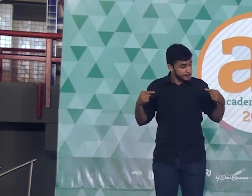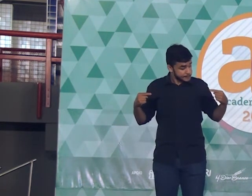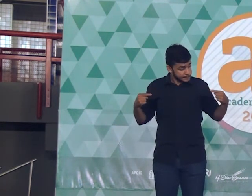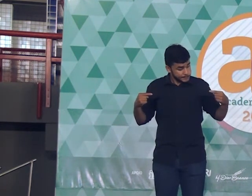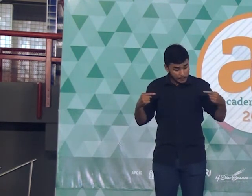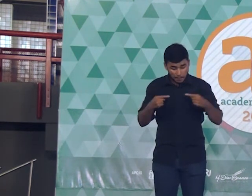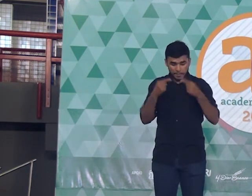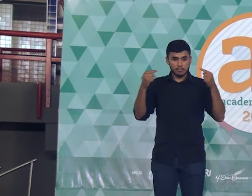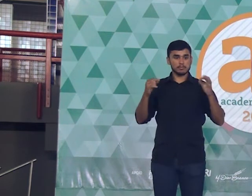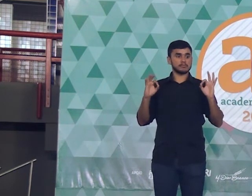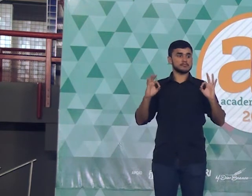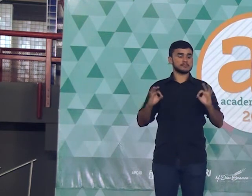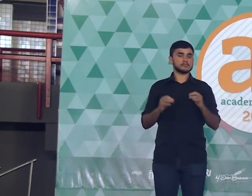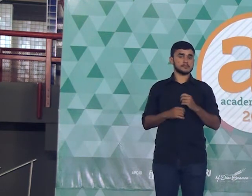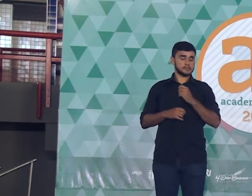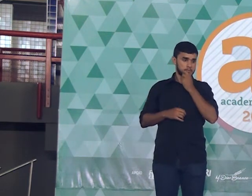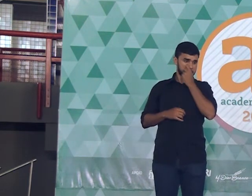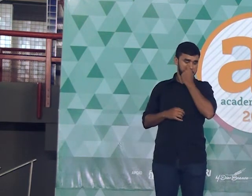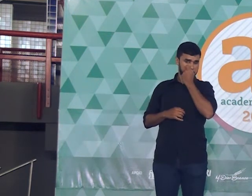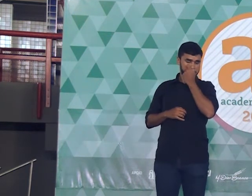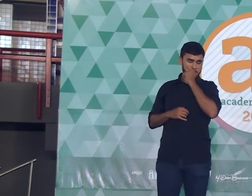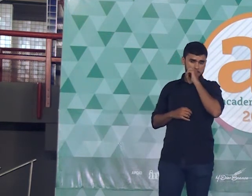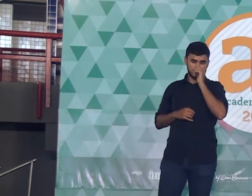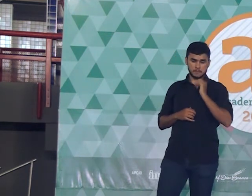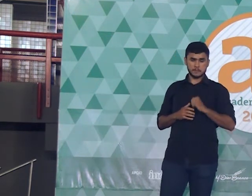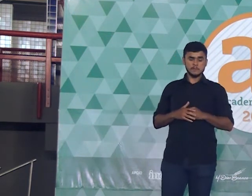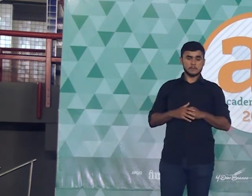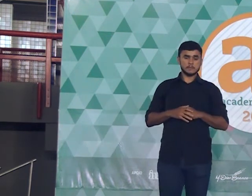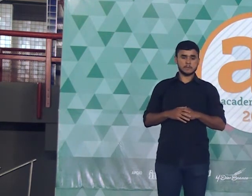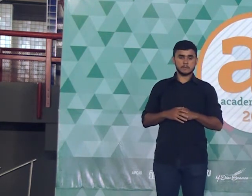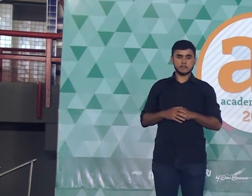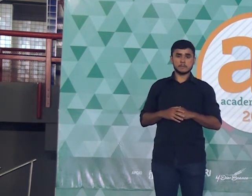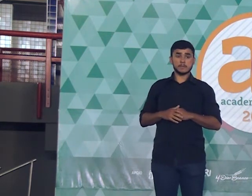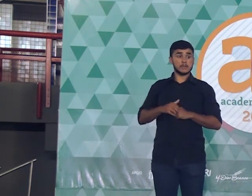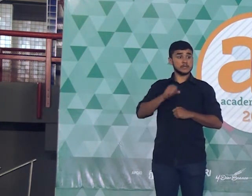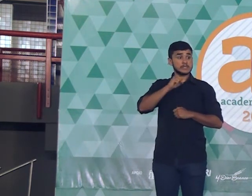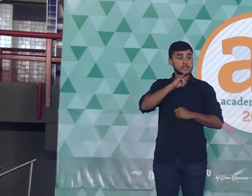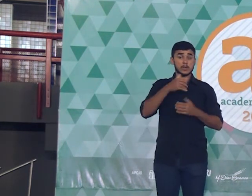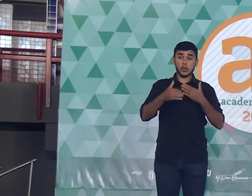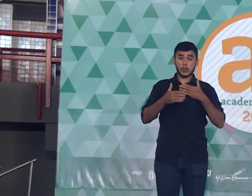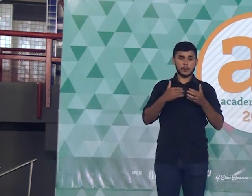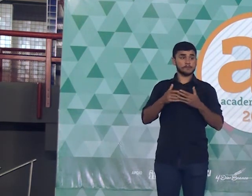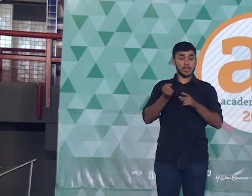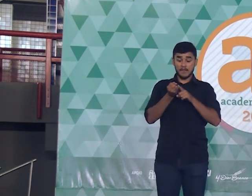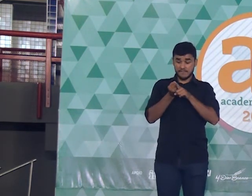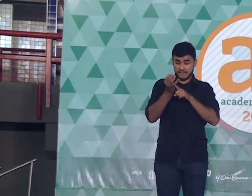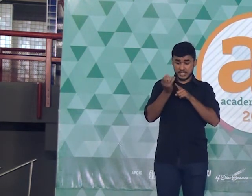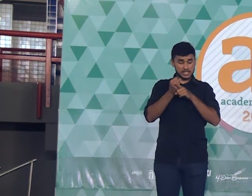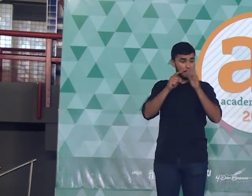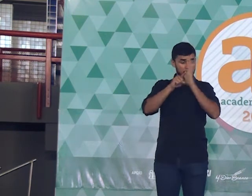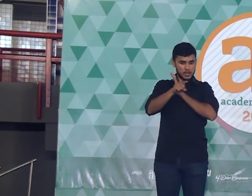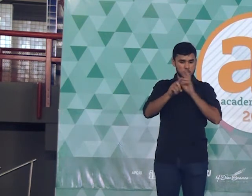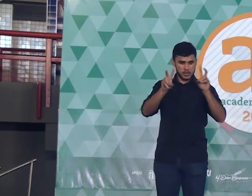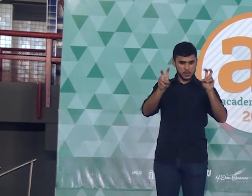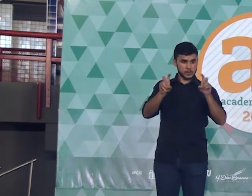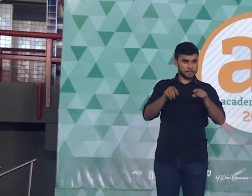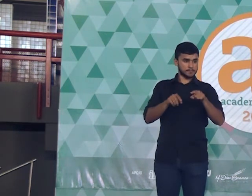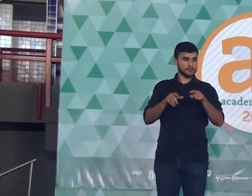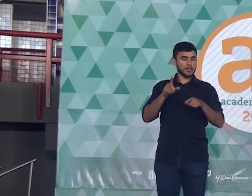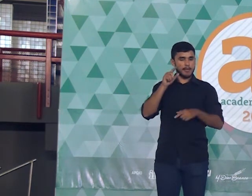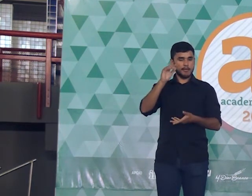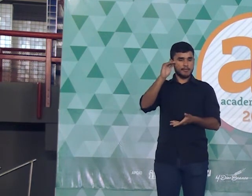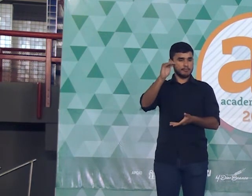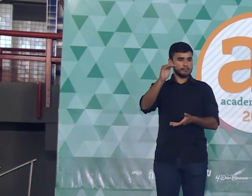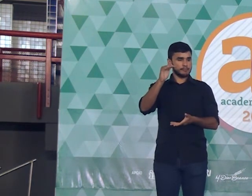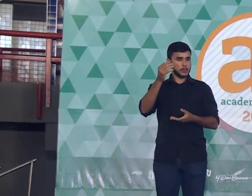tempo. Grave essa informação. Todas as vezes que você tiver uma questão de física, que ele dê a ideia